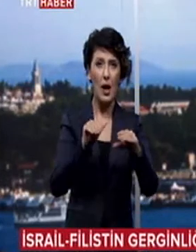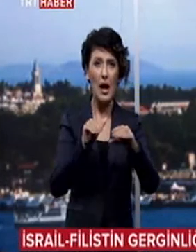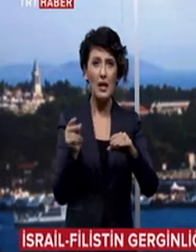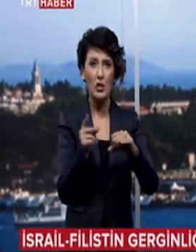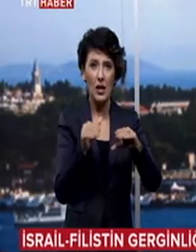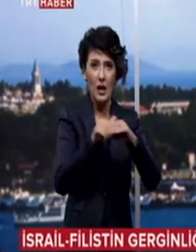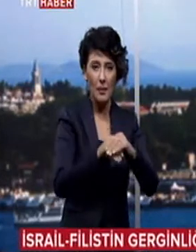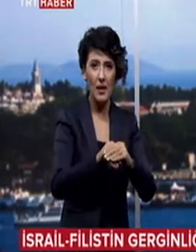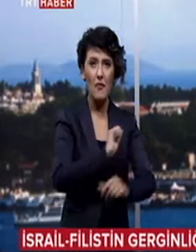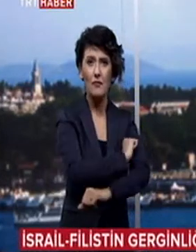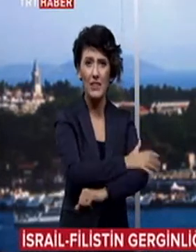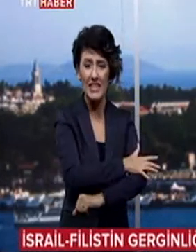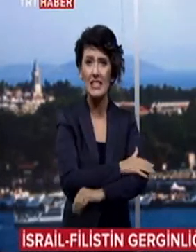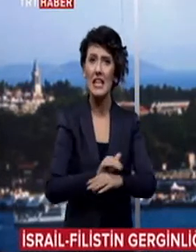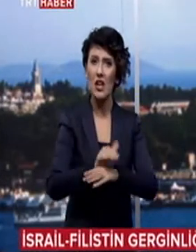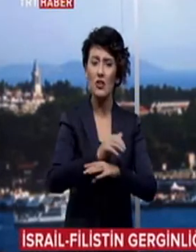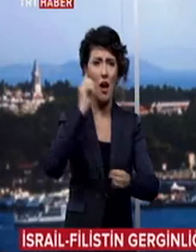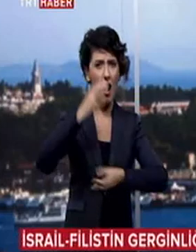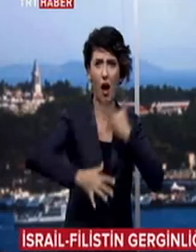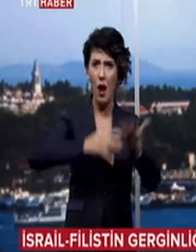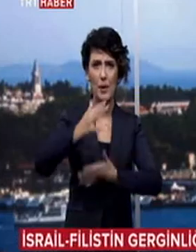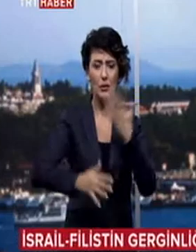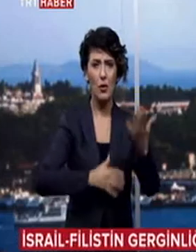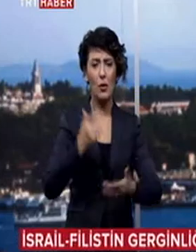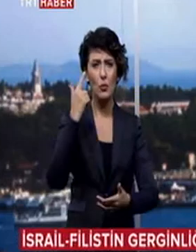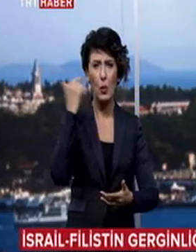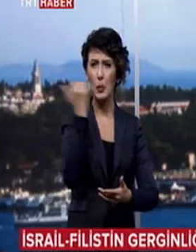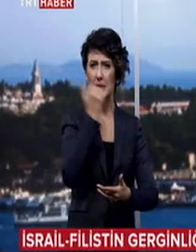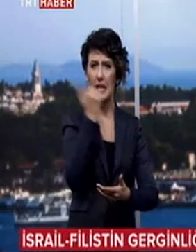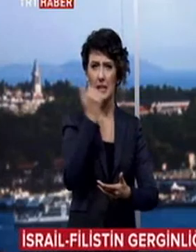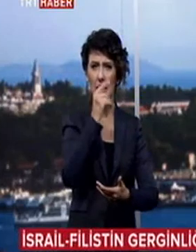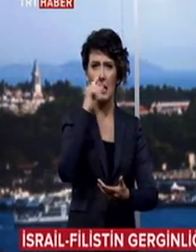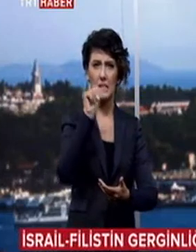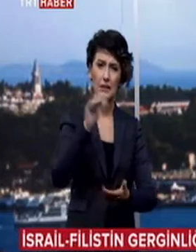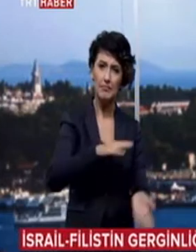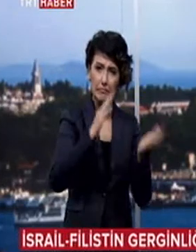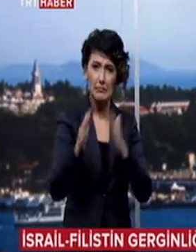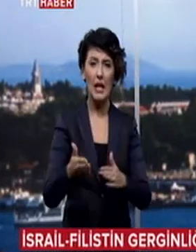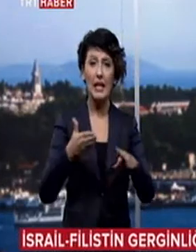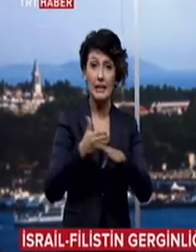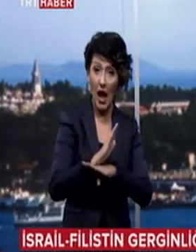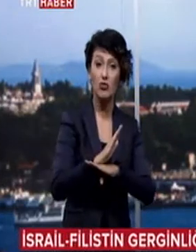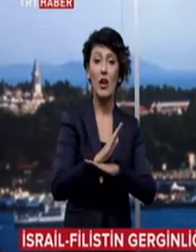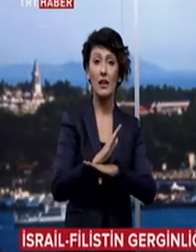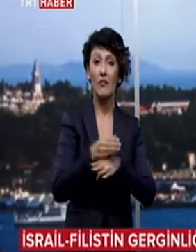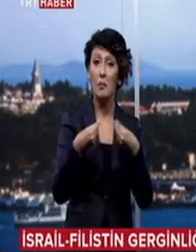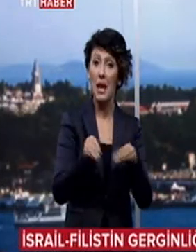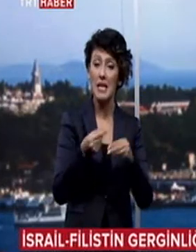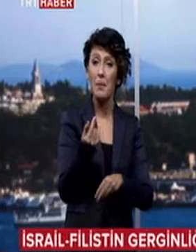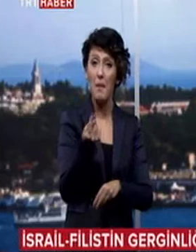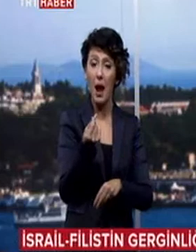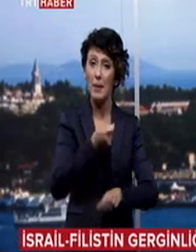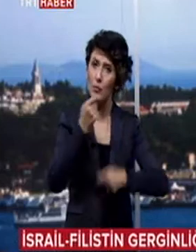kampında Filistinlilerle yaşanan arbedeye göz yaşartıcı gazın yanı sıra gerçek ve